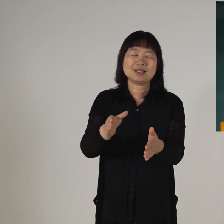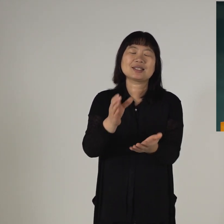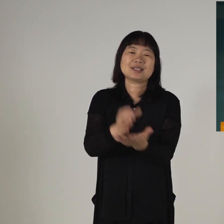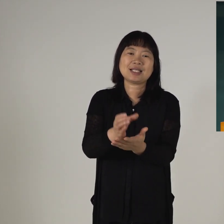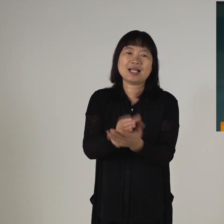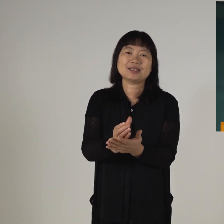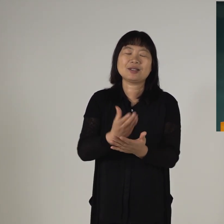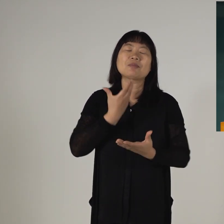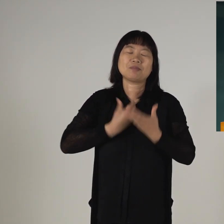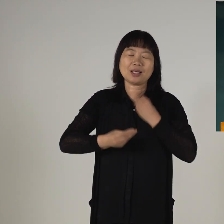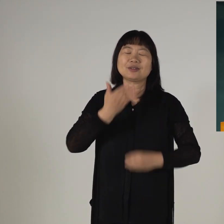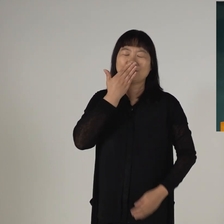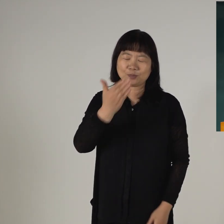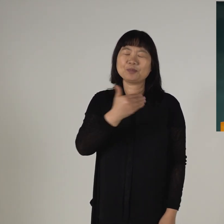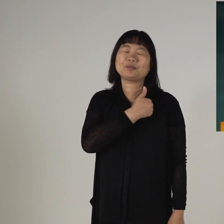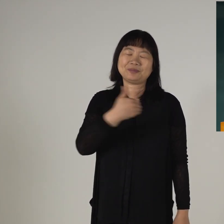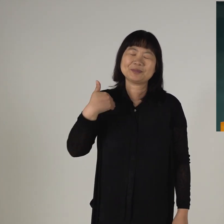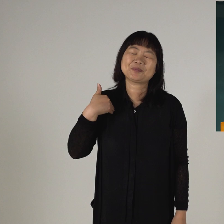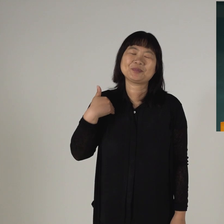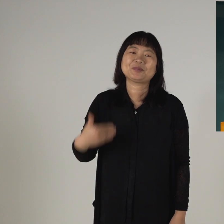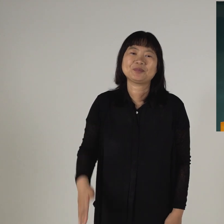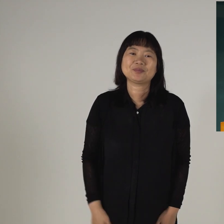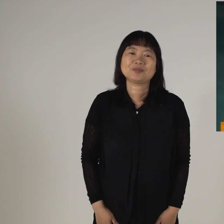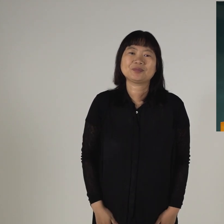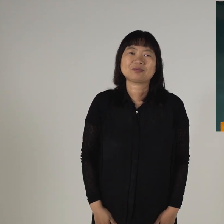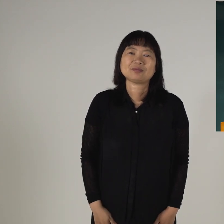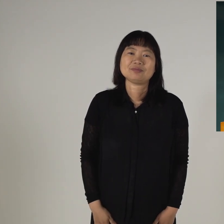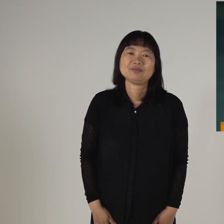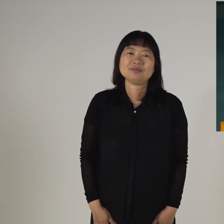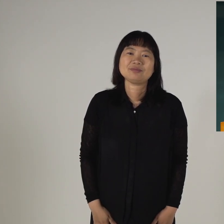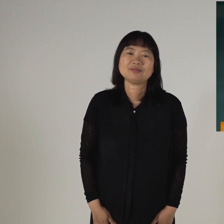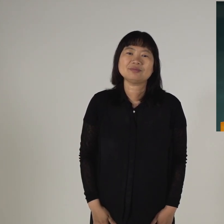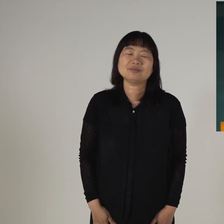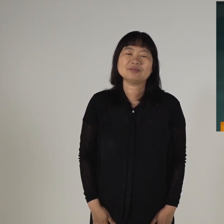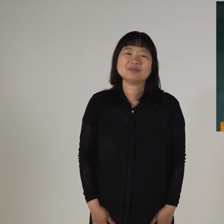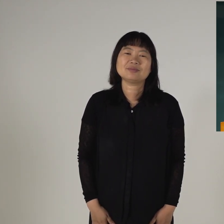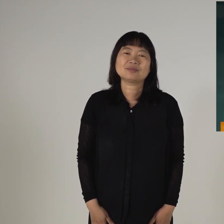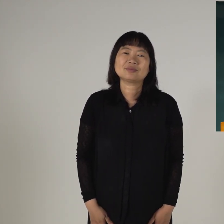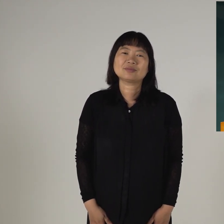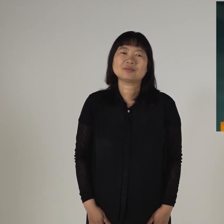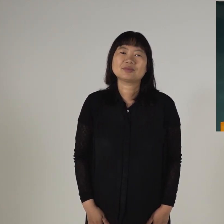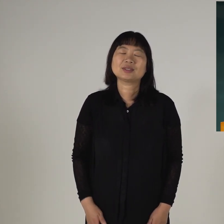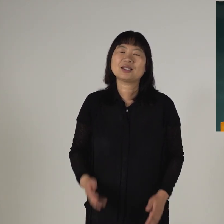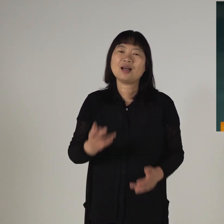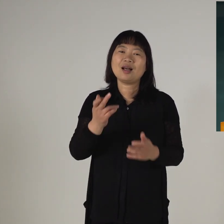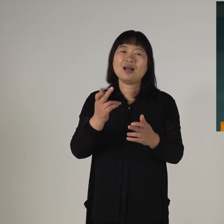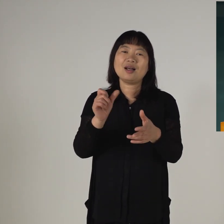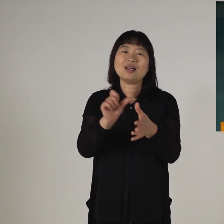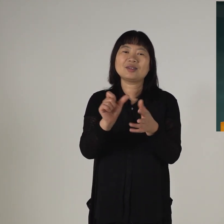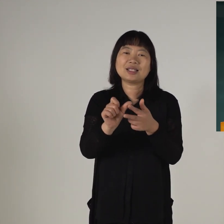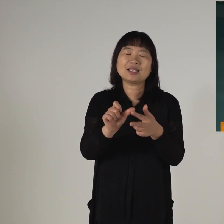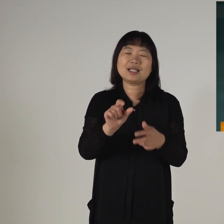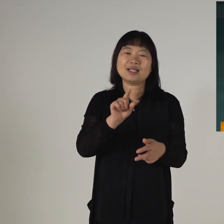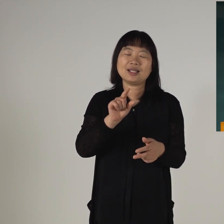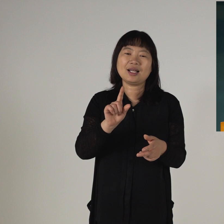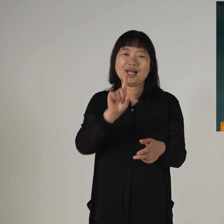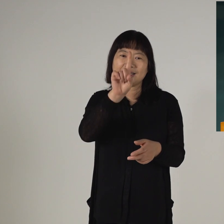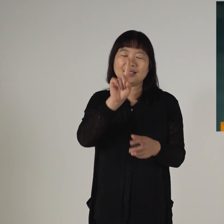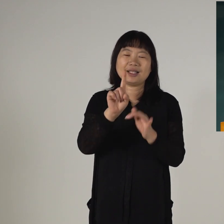잔을 마시게 됩니다. 형제가 하나는 가장 짧은 생애를 마쳤고